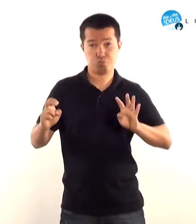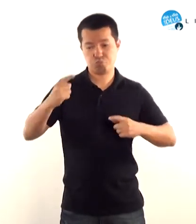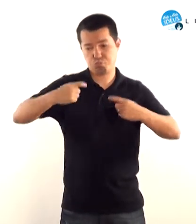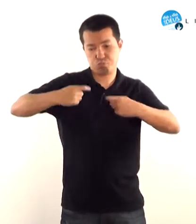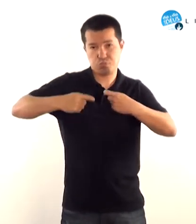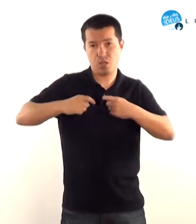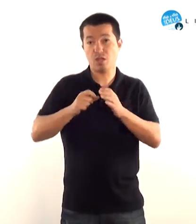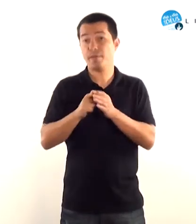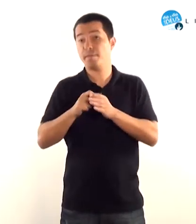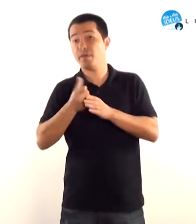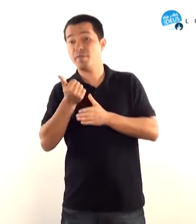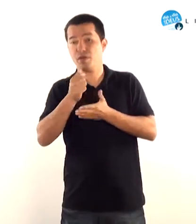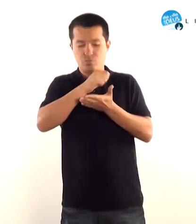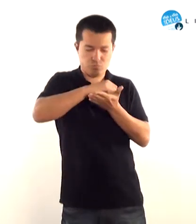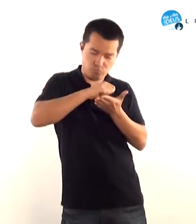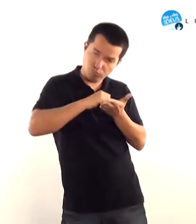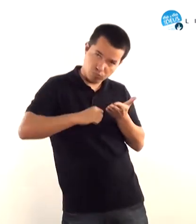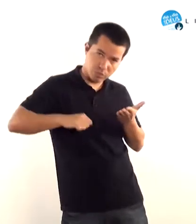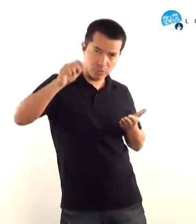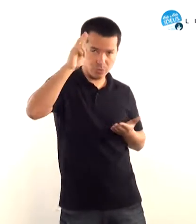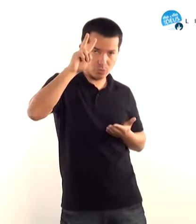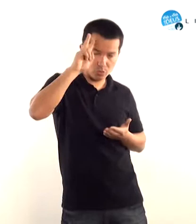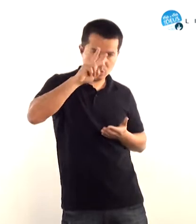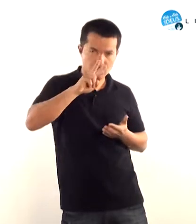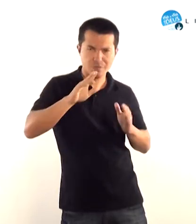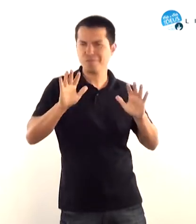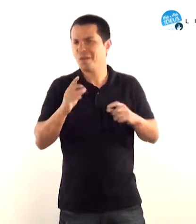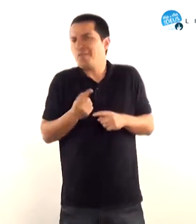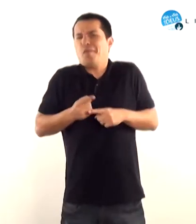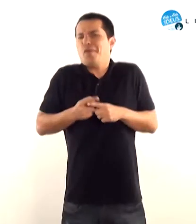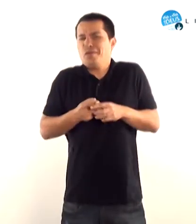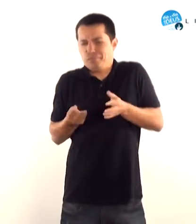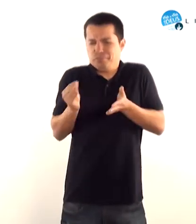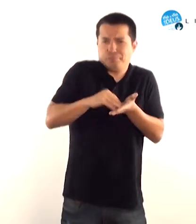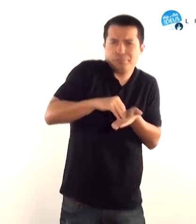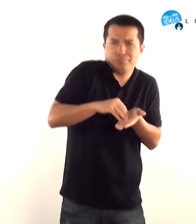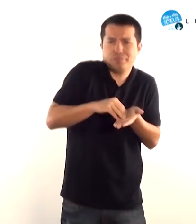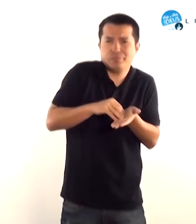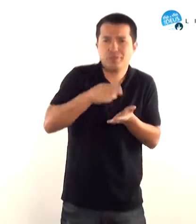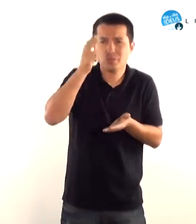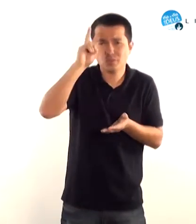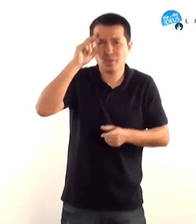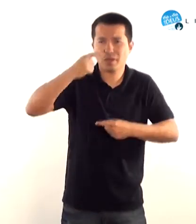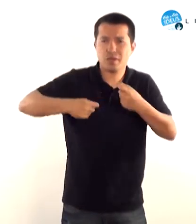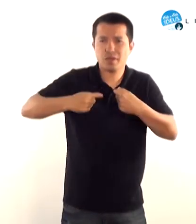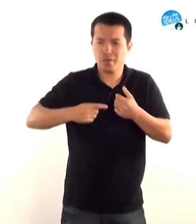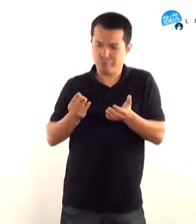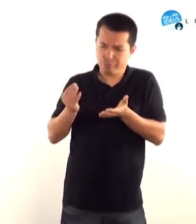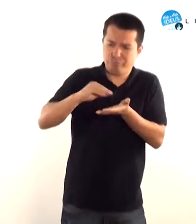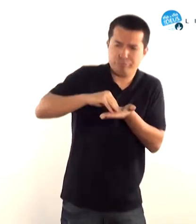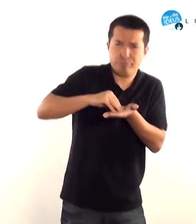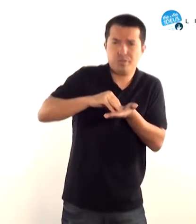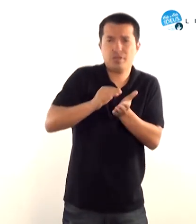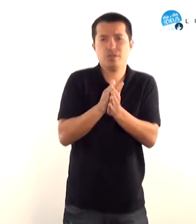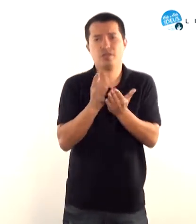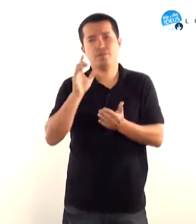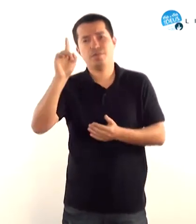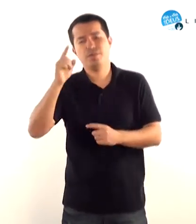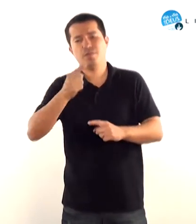porque esse não é o foco da Bíblia. Então, se ela está aqui, é que Deus queria abrir alguma janela para a gente perceber